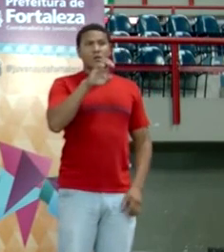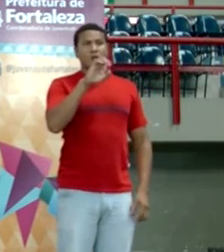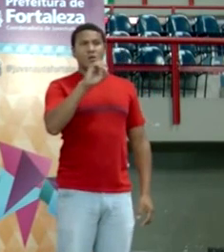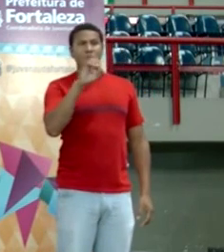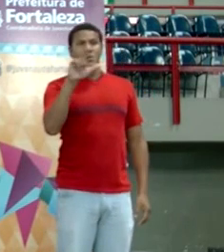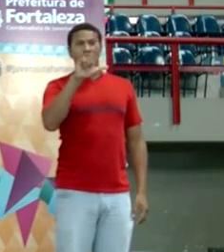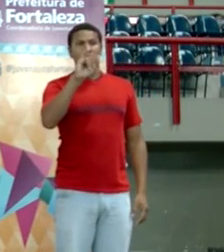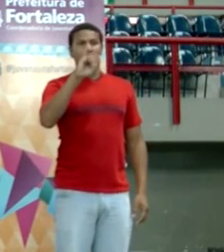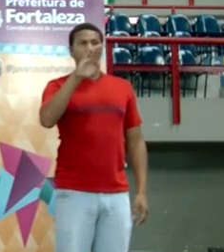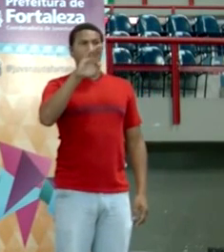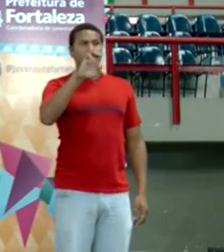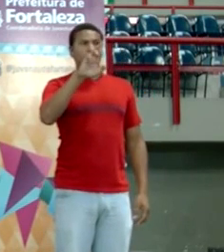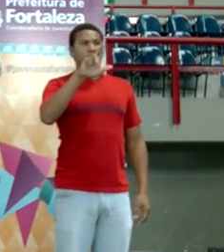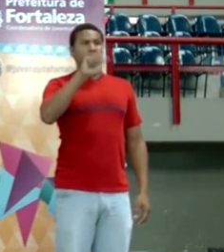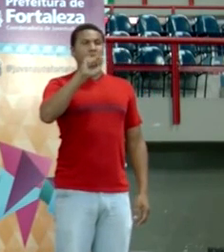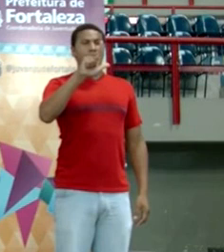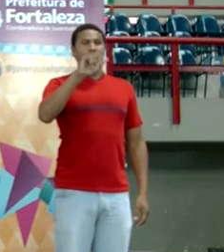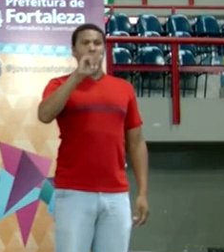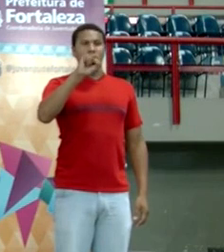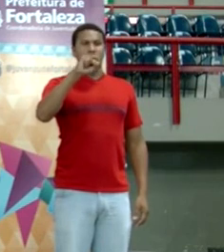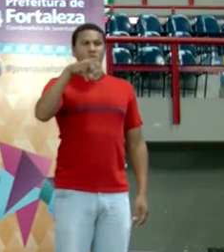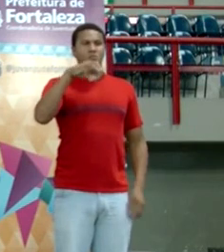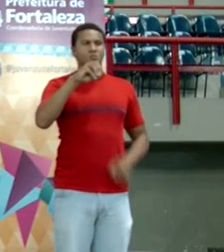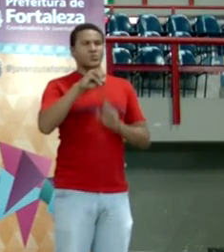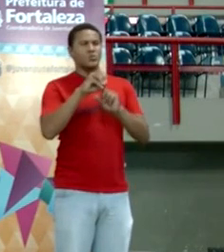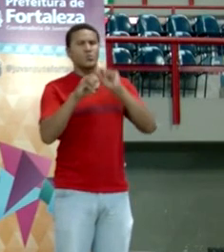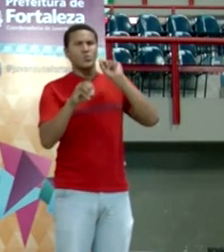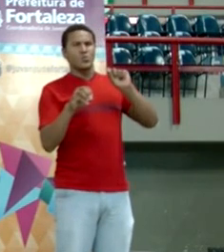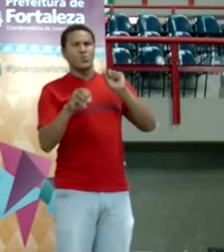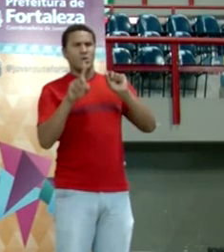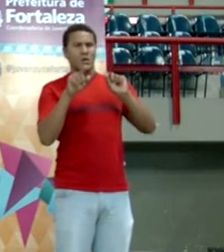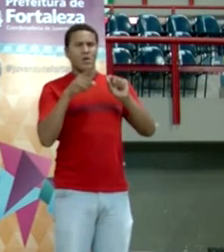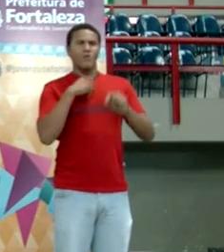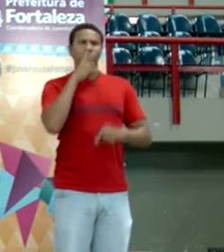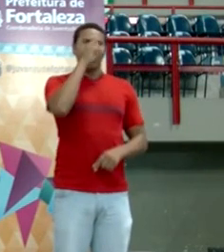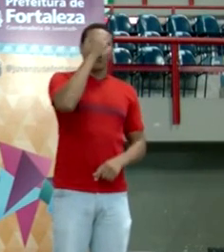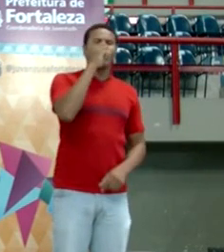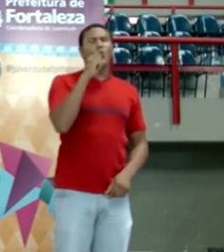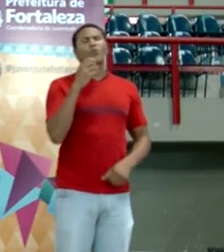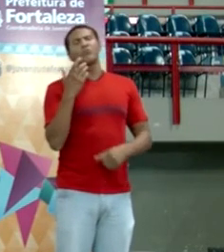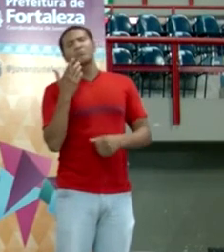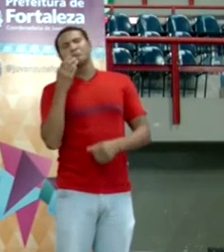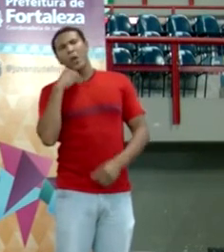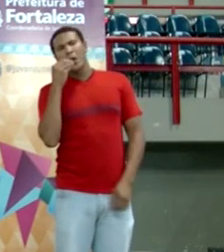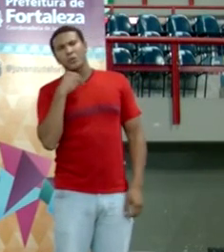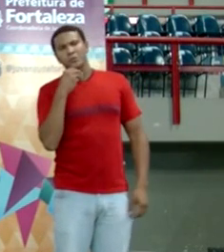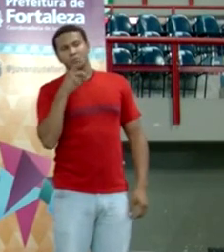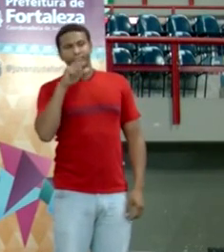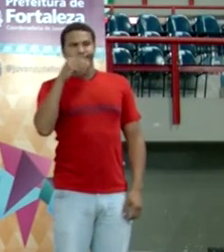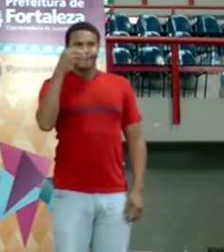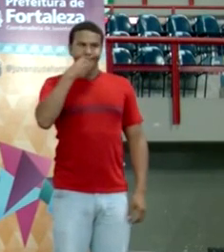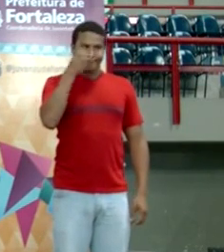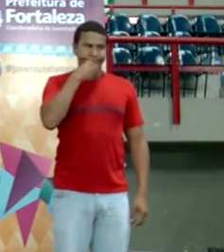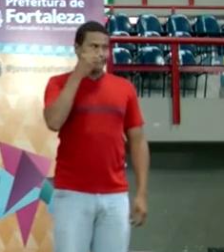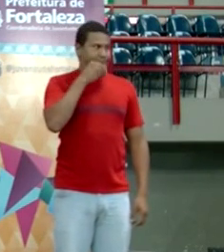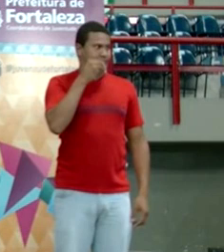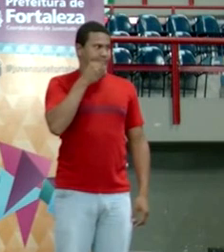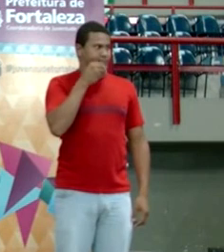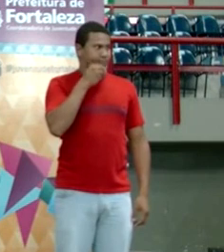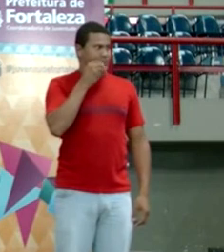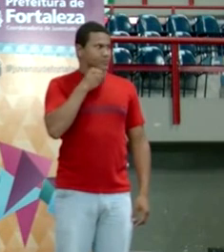neoliberalismo. Tá certo? Quando a gente implanta o neoliberalismo, o Estado fica forte ou fraco? Fraco.